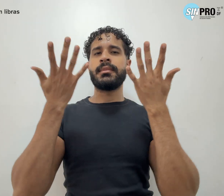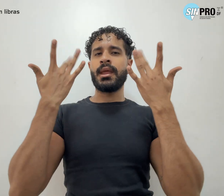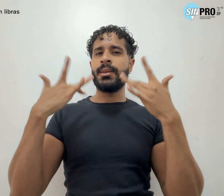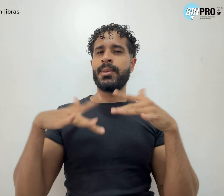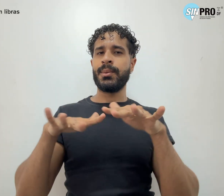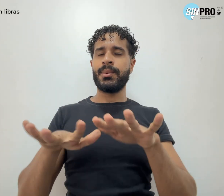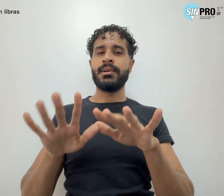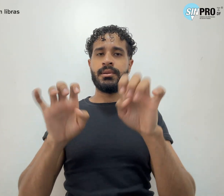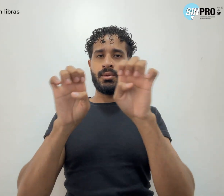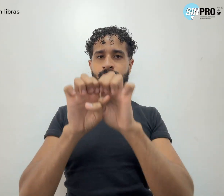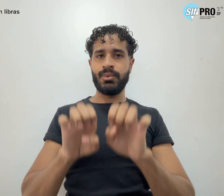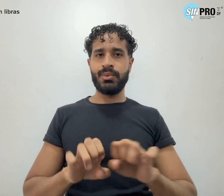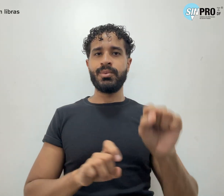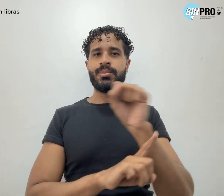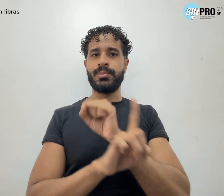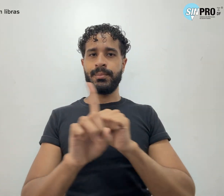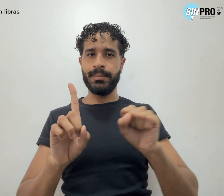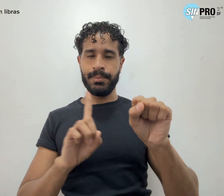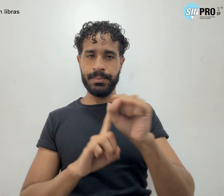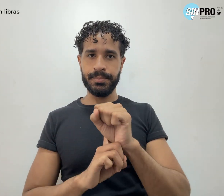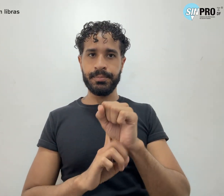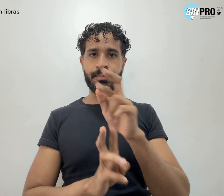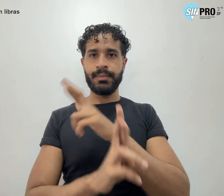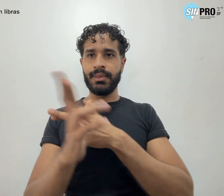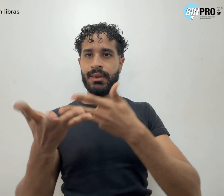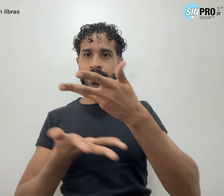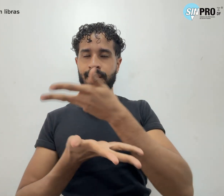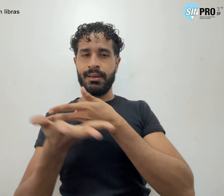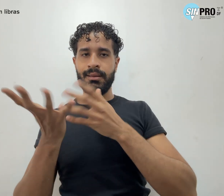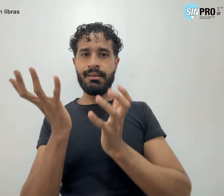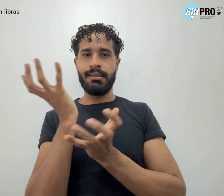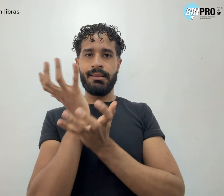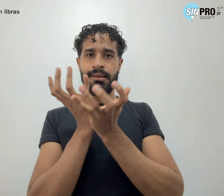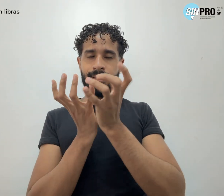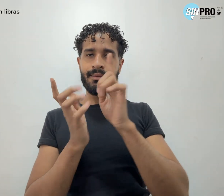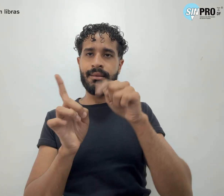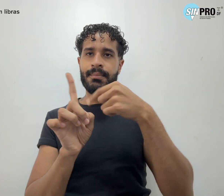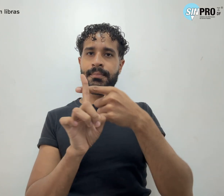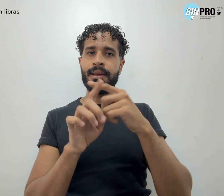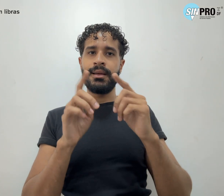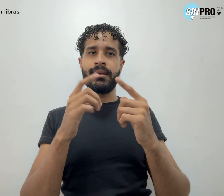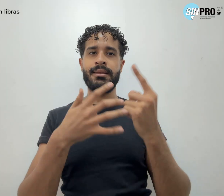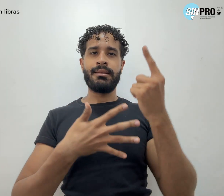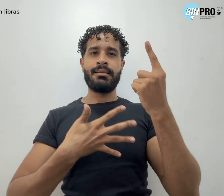estruturas sociais, relações de classe e hierarquias existentes.